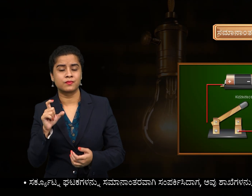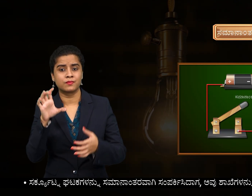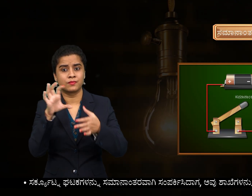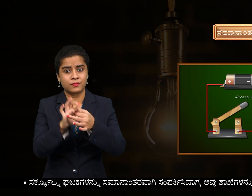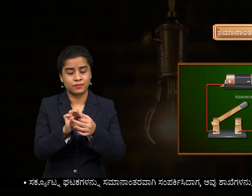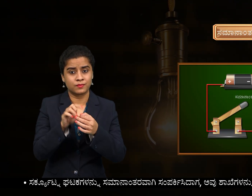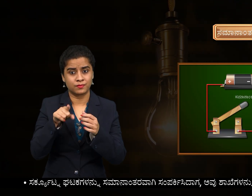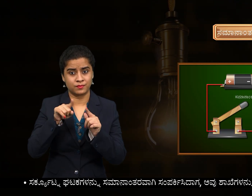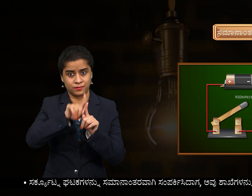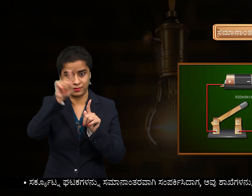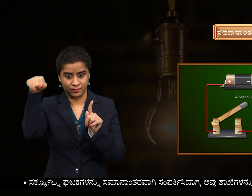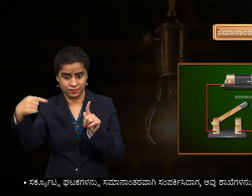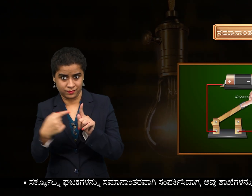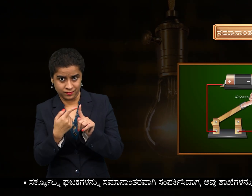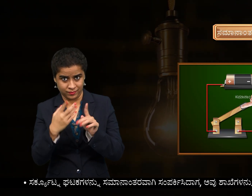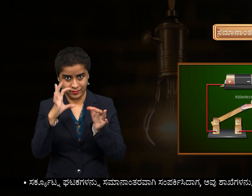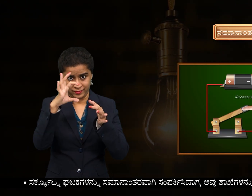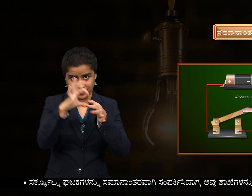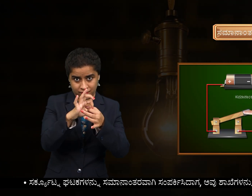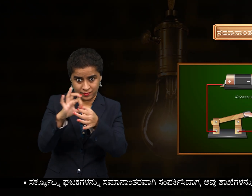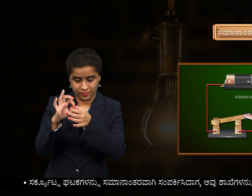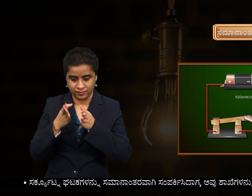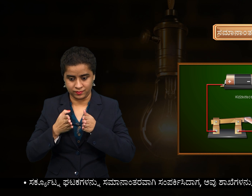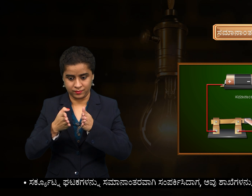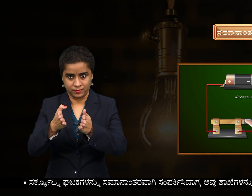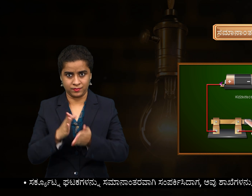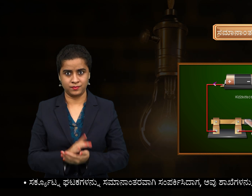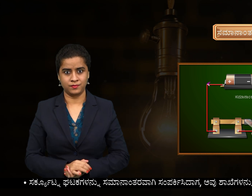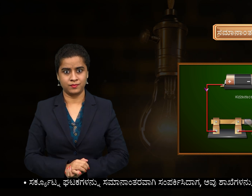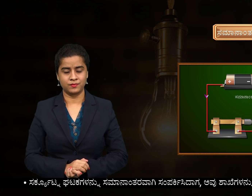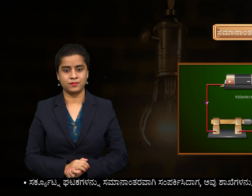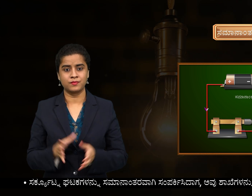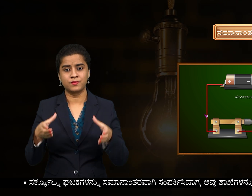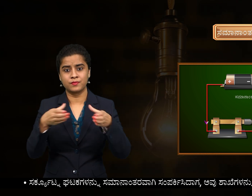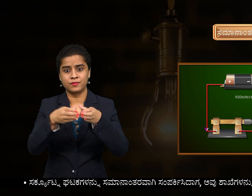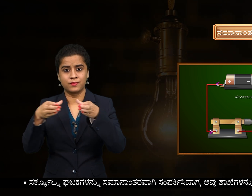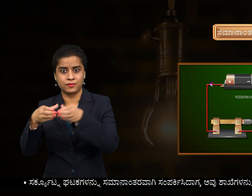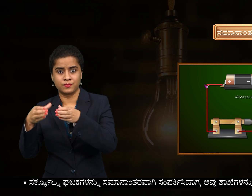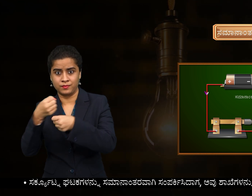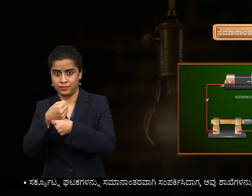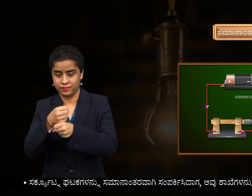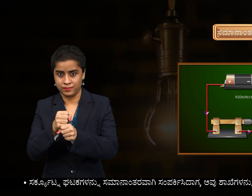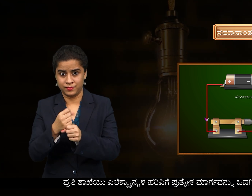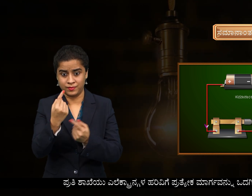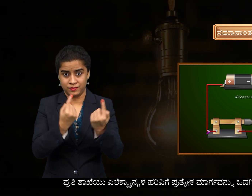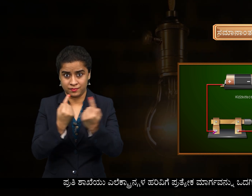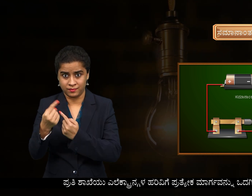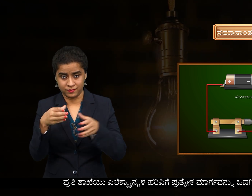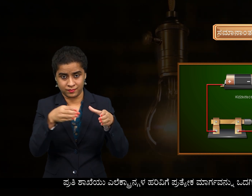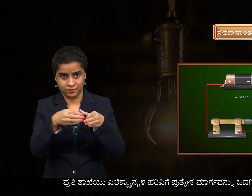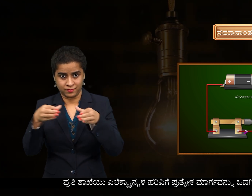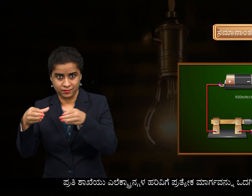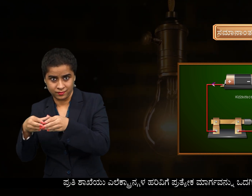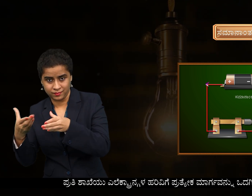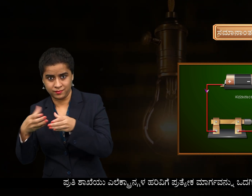ಸರ್ಕ್ಯೂಟ್ನ ಘಟಕಗಳನ್ನು ಸಮಾನಾಂತರವಾಗಿ ಸಂಪರ್ಕಿಸಿದಾಗ ಅವು ಶಾಖೆಗಳನ್ನು ರೂಪಿಸುತ್ತವೆ ಮತ್ತು ಪ್ರತಿ